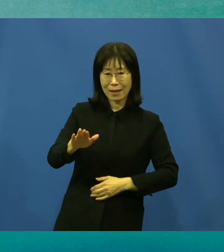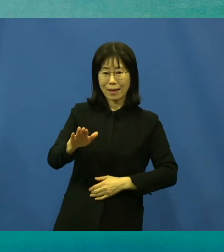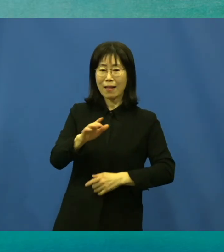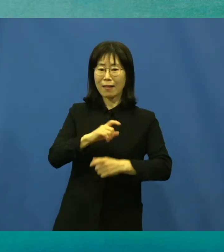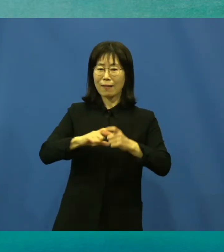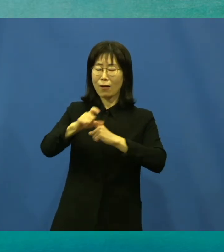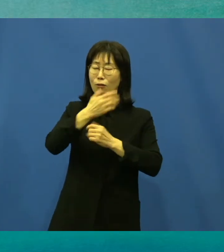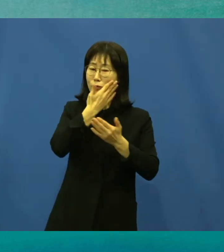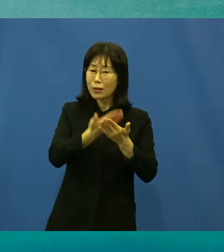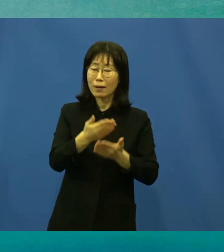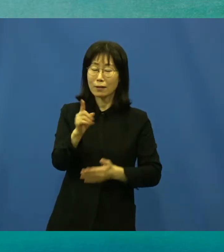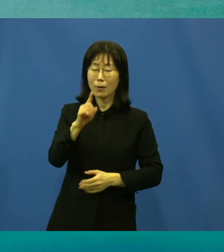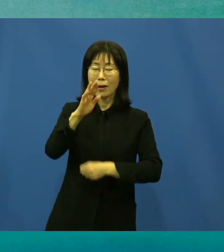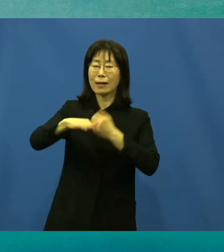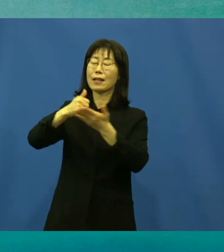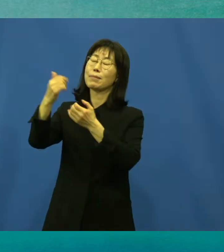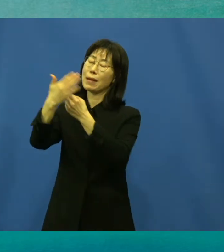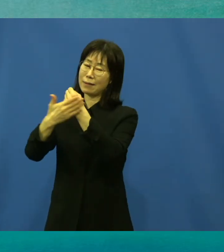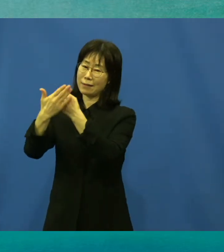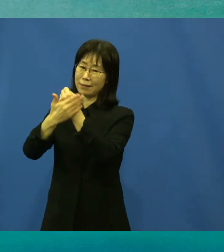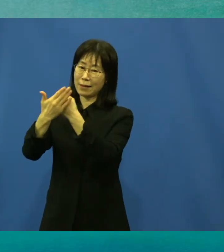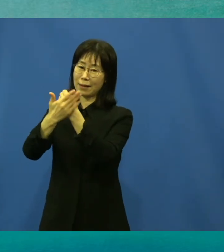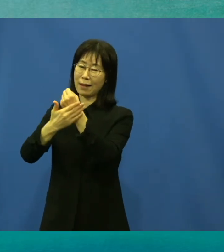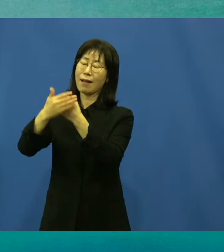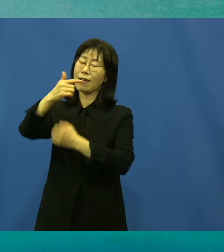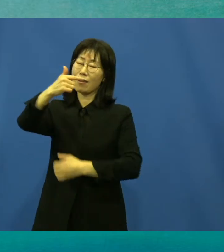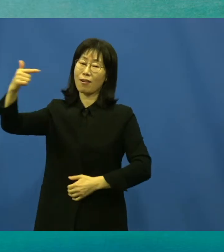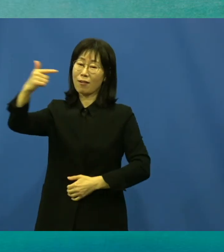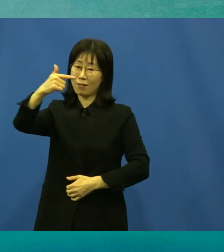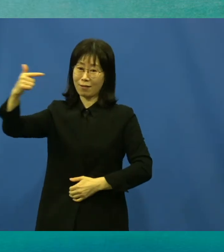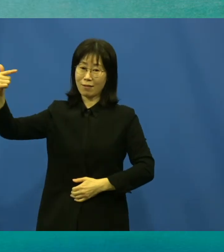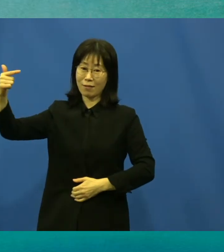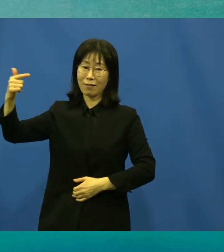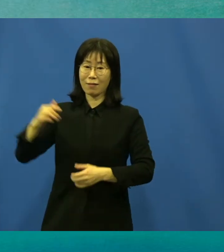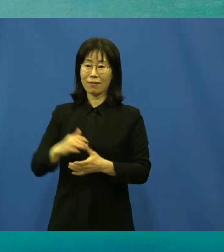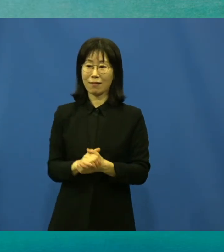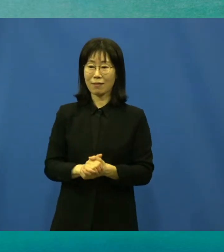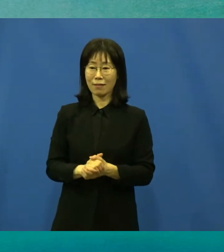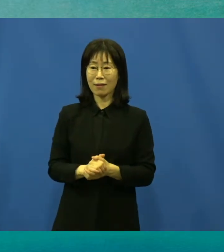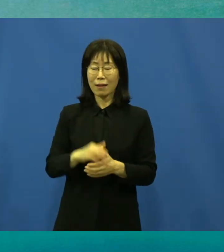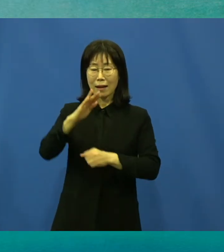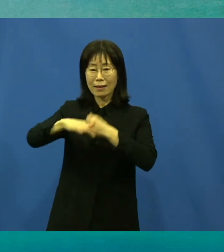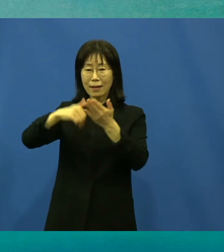강합니다. 하나님은 요나 한 사람에게 얼마나 공을 들이시는지,